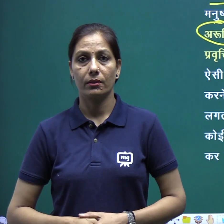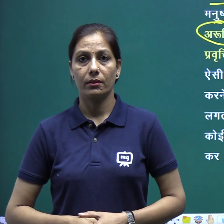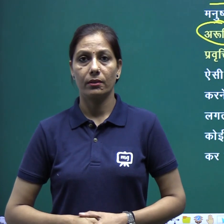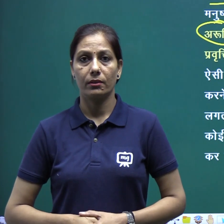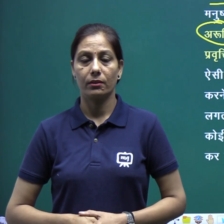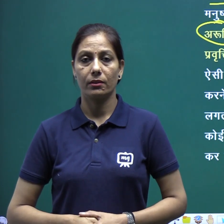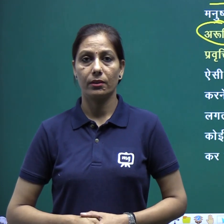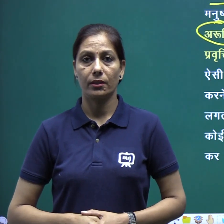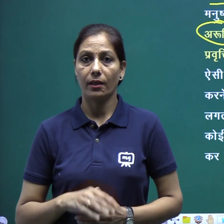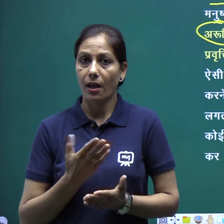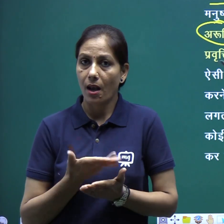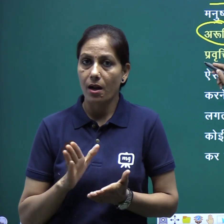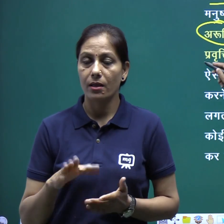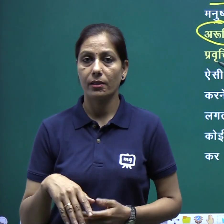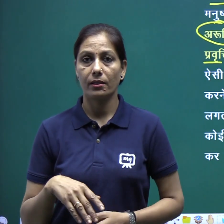टालने की प्रवृत्ति का